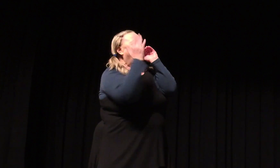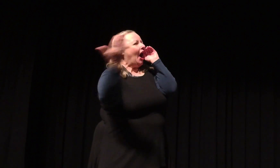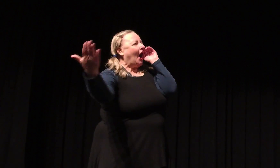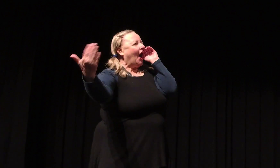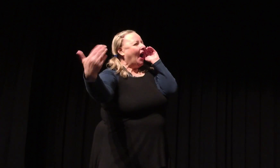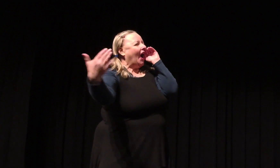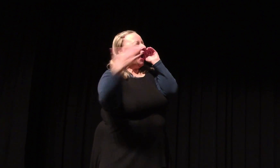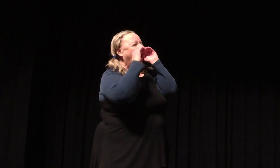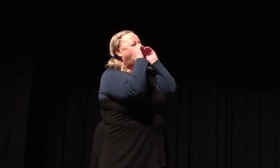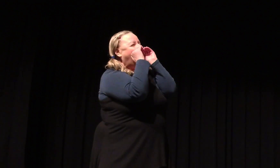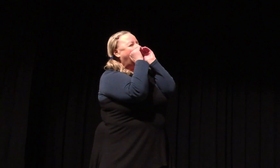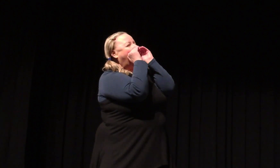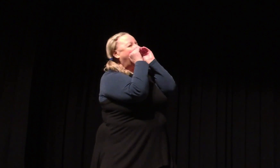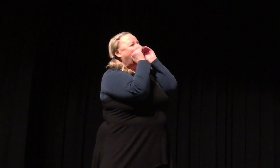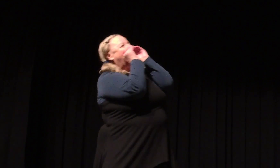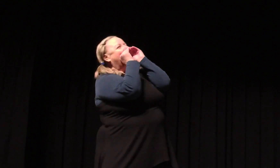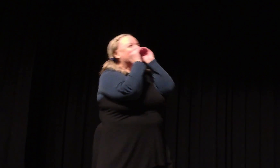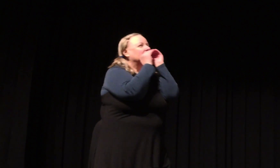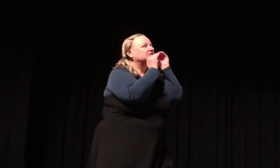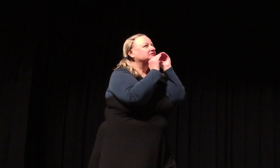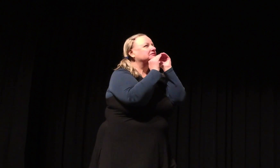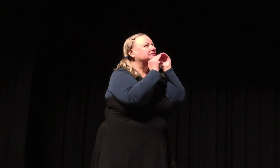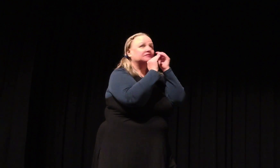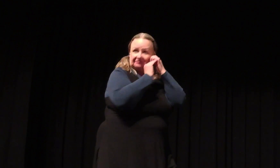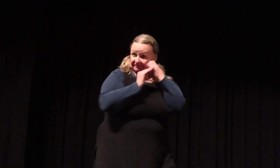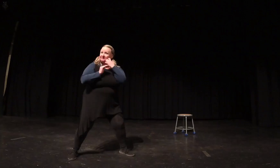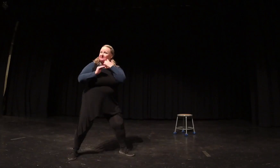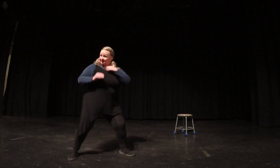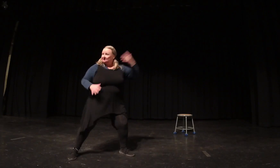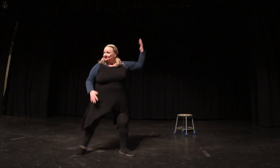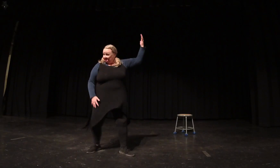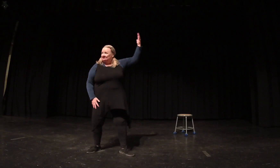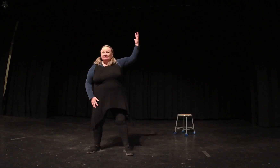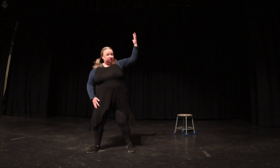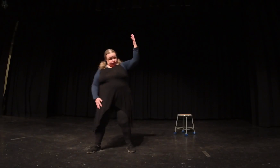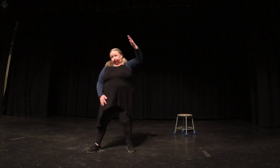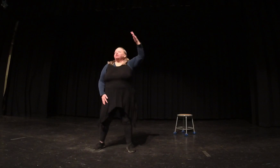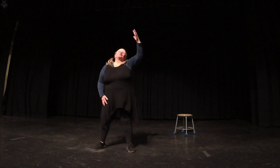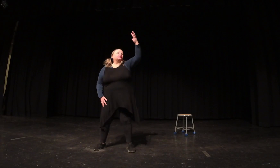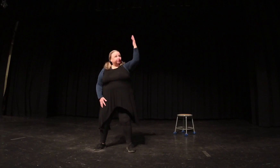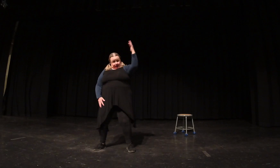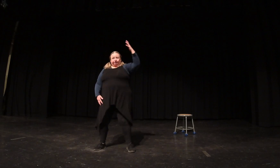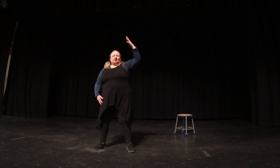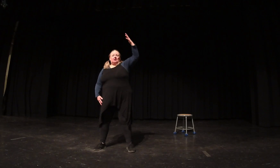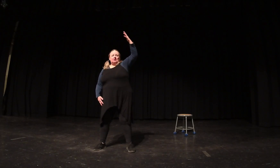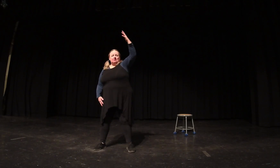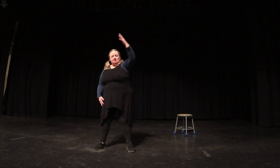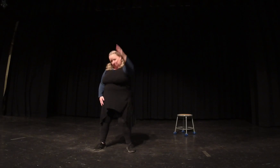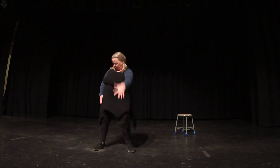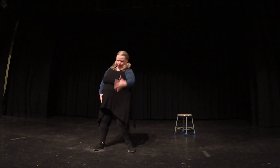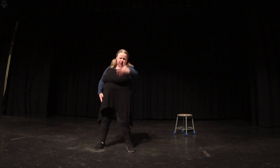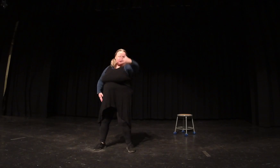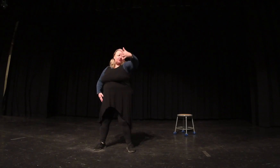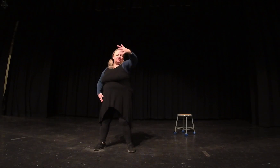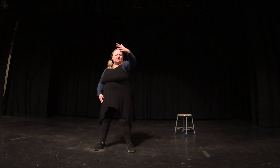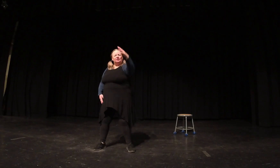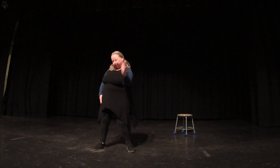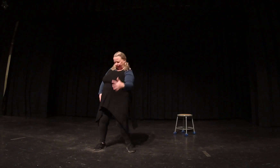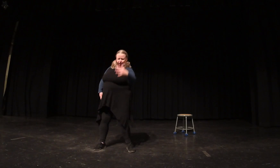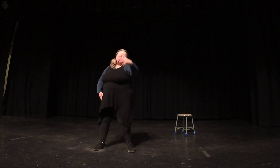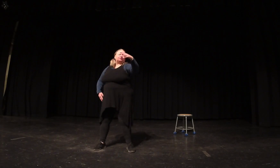Timber! Encore! Timber! Oh, ça marche, il tombe. Oh, bon, vas-y,